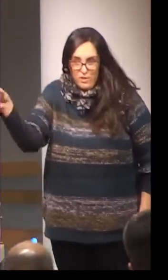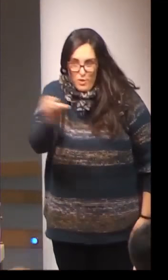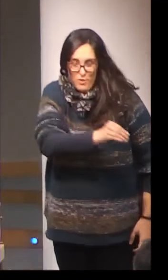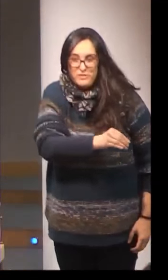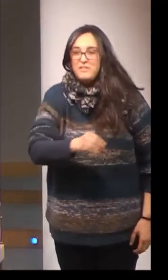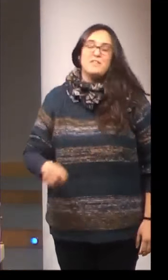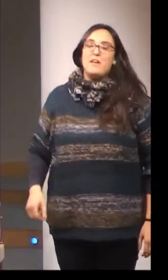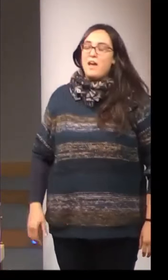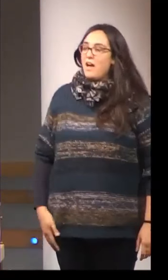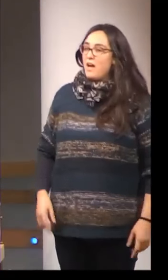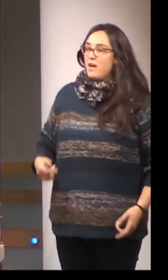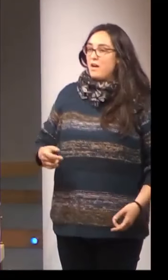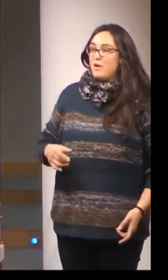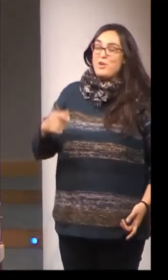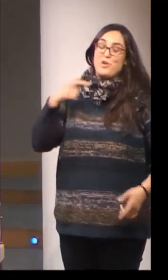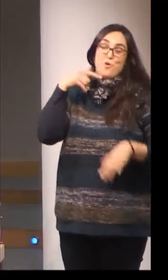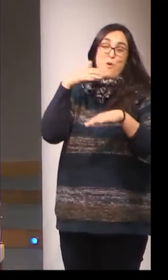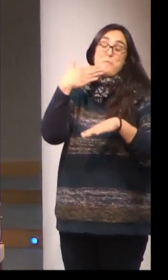Buenas tardes a todos.